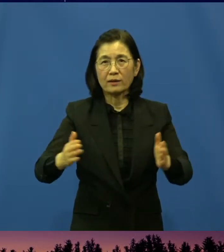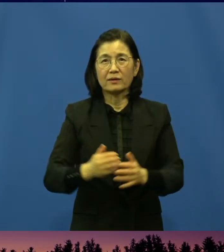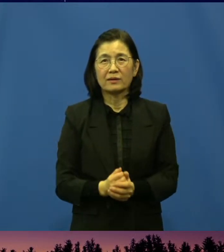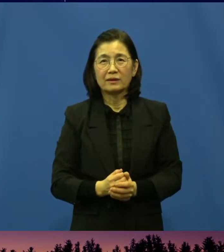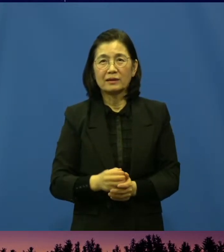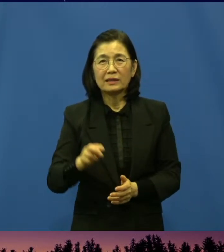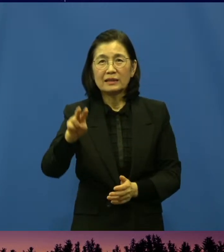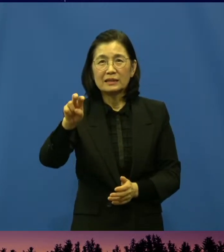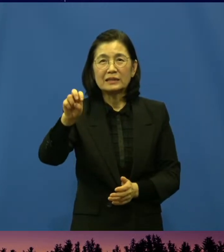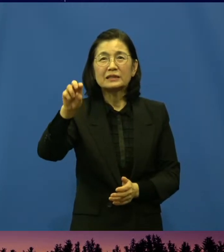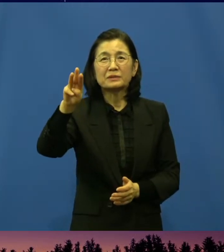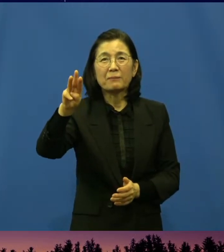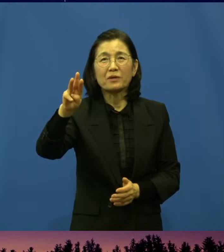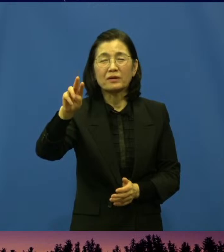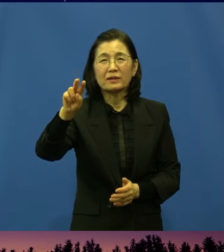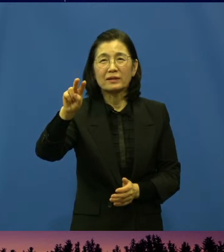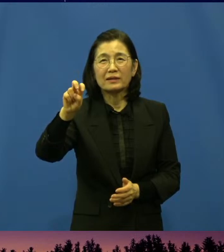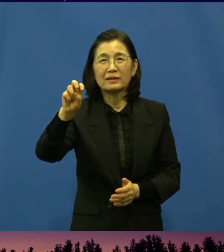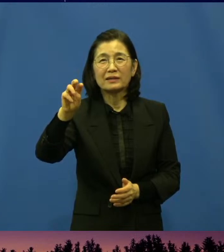네?